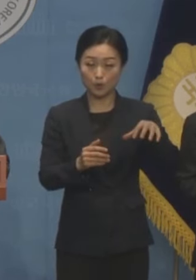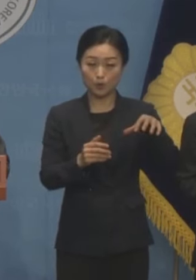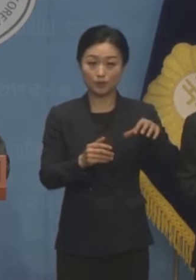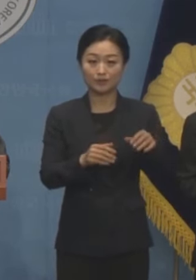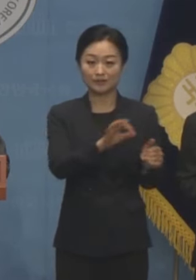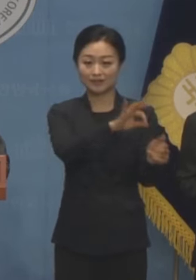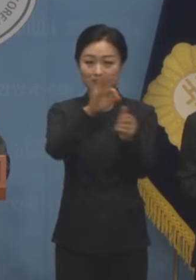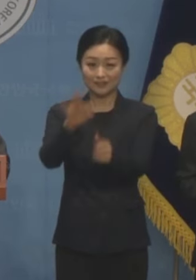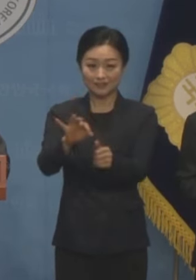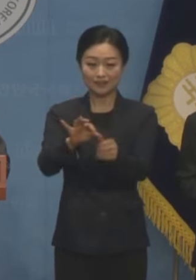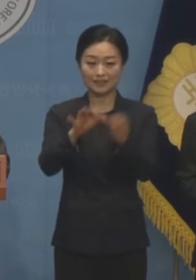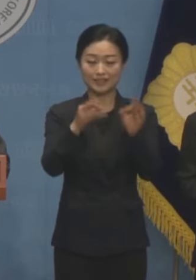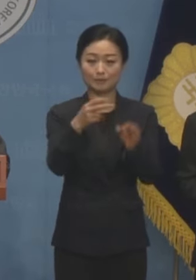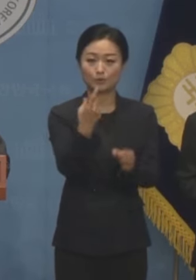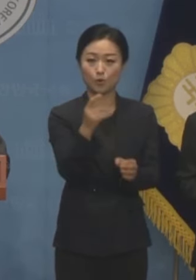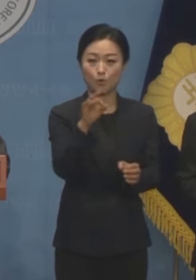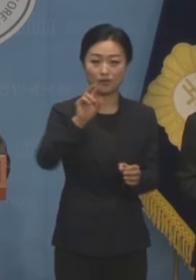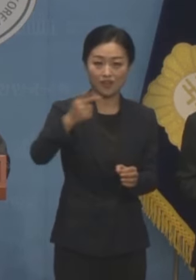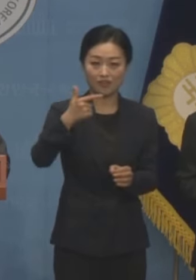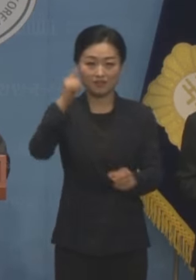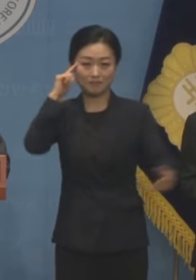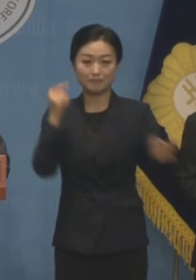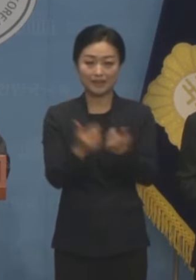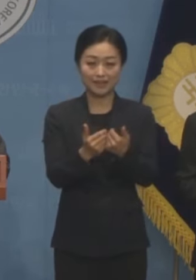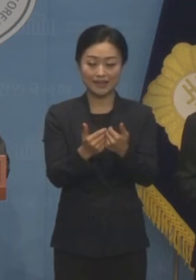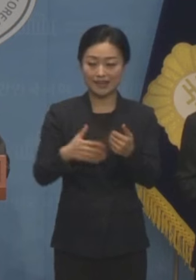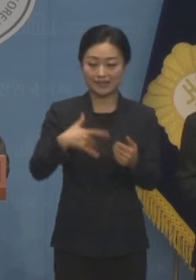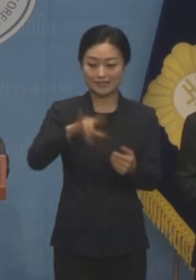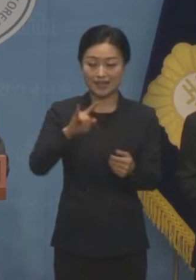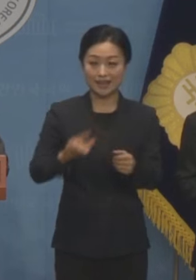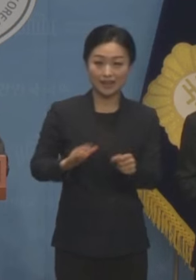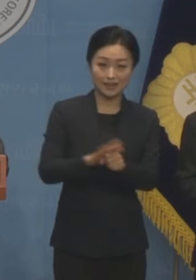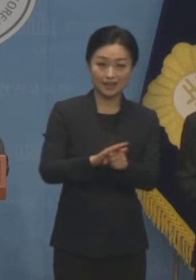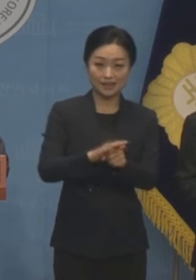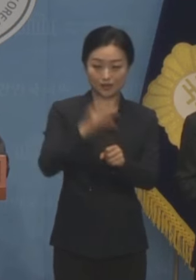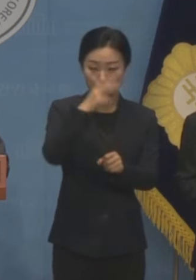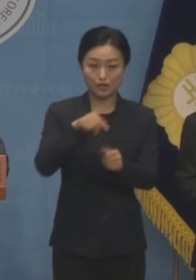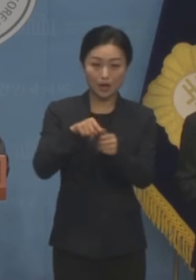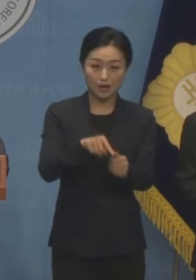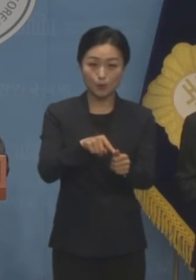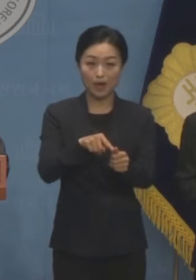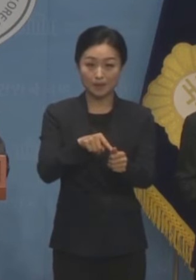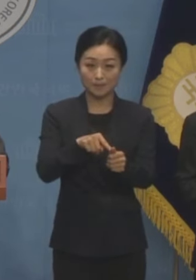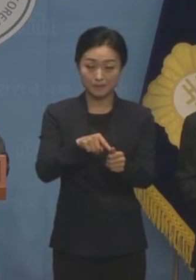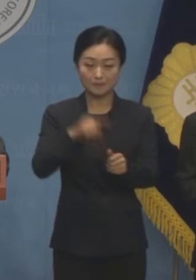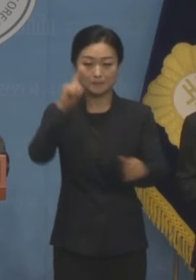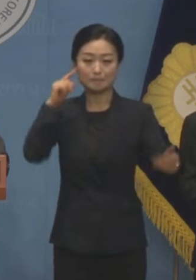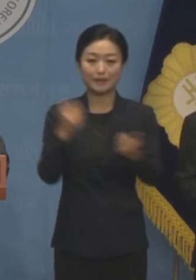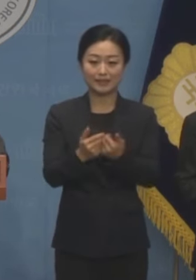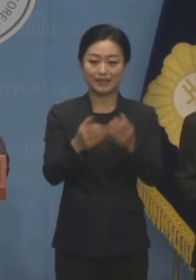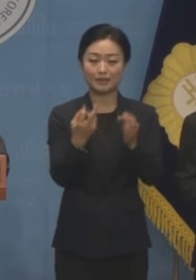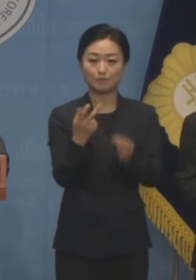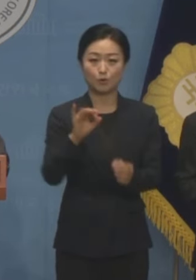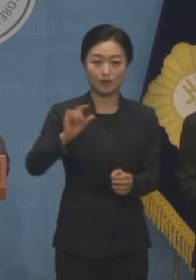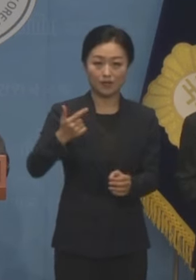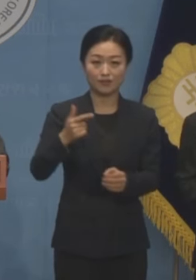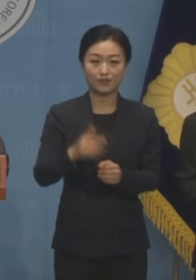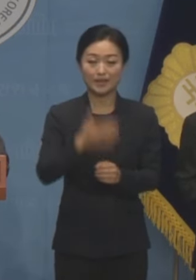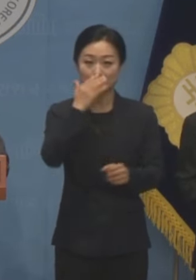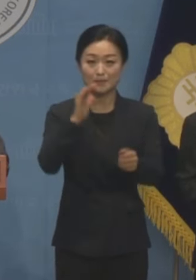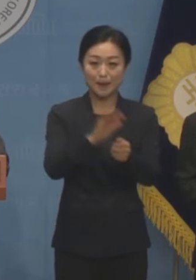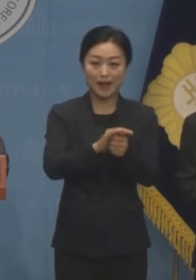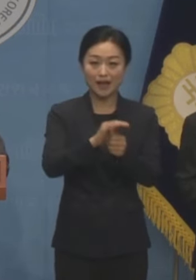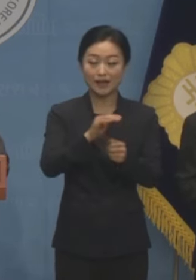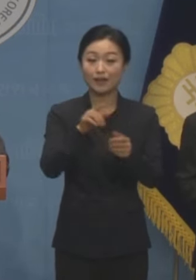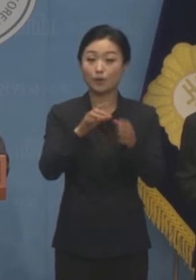전 김용현 반대한다. 체병 수사위 앞 김용현 반대한다. 입틀막